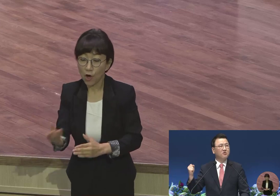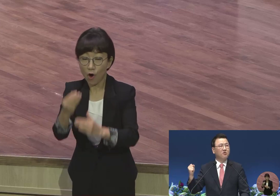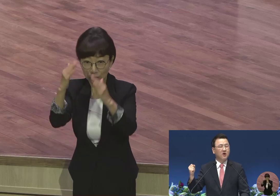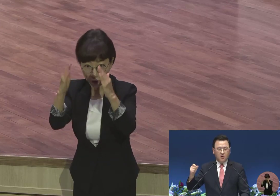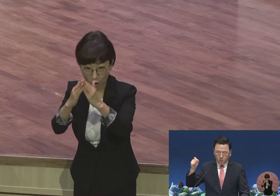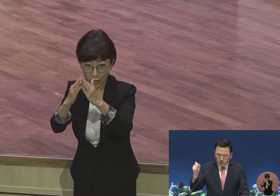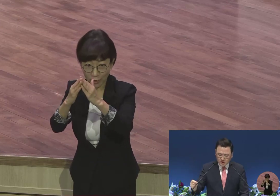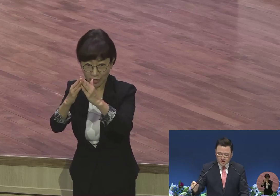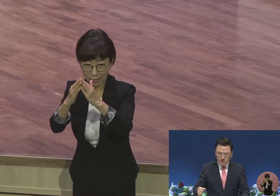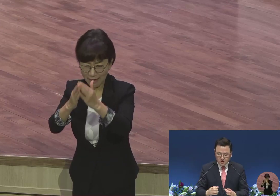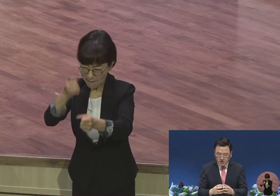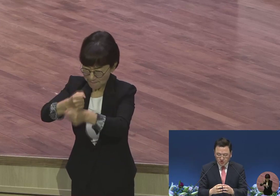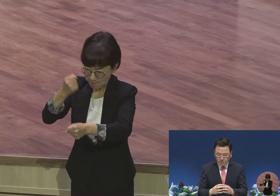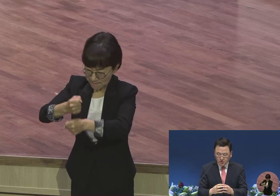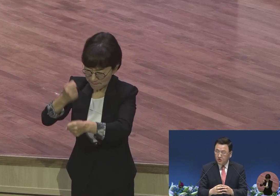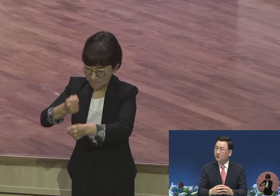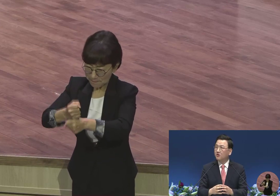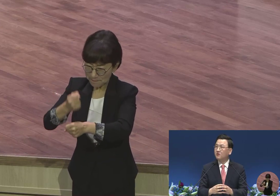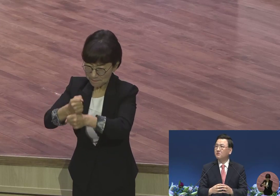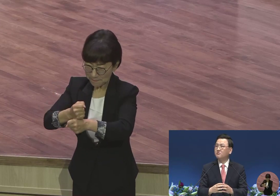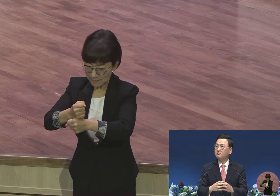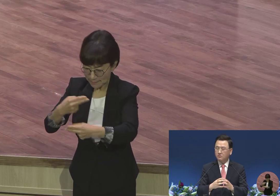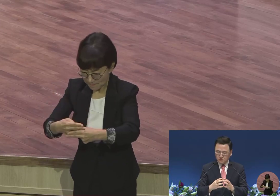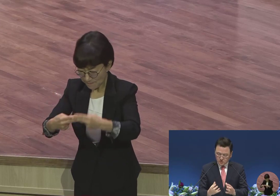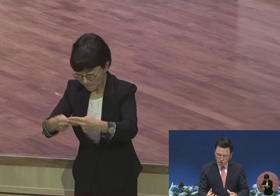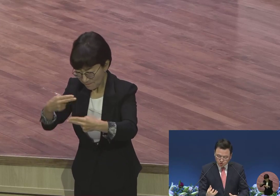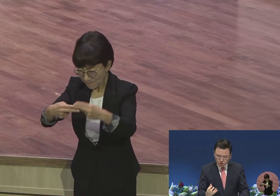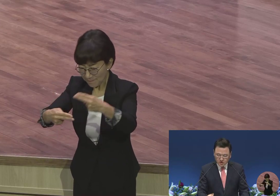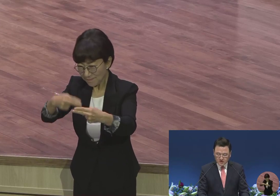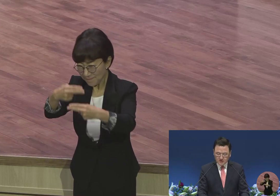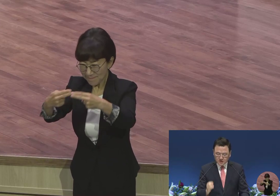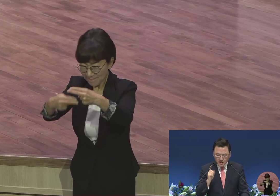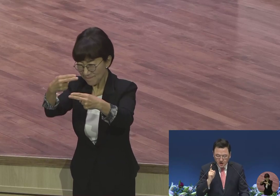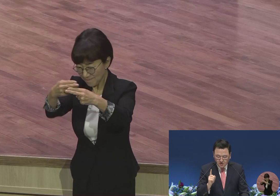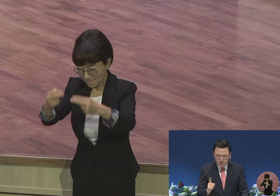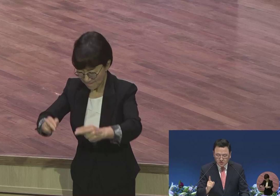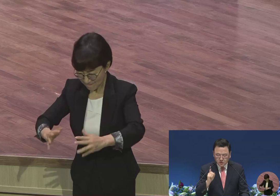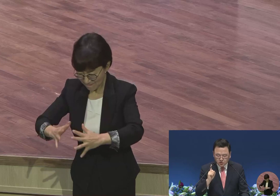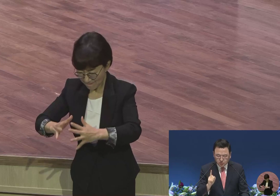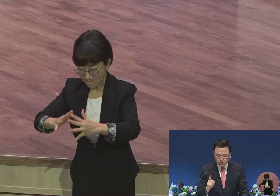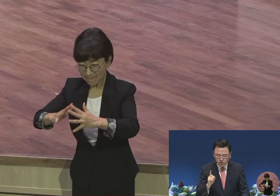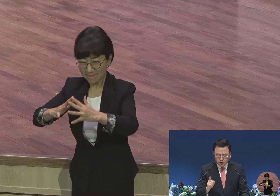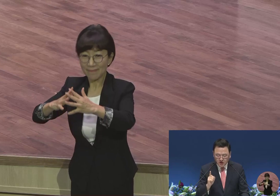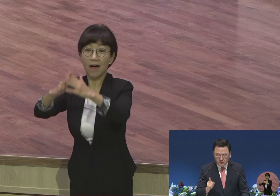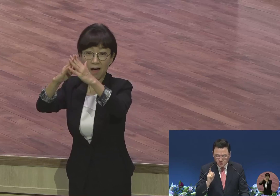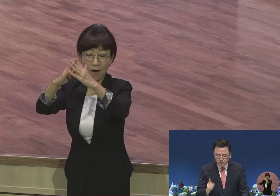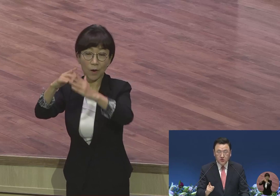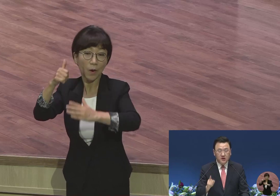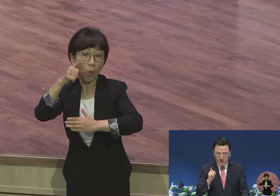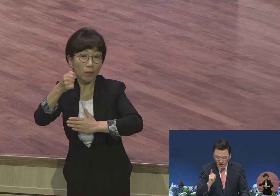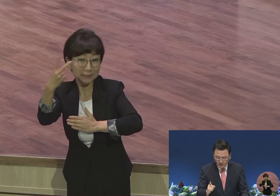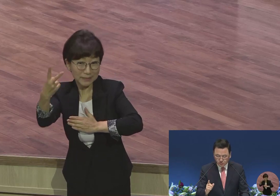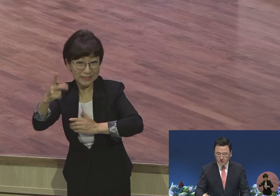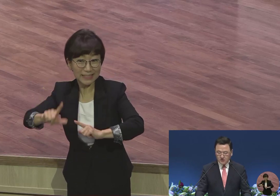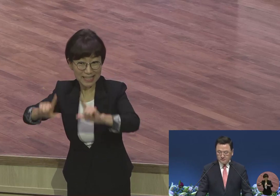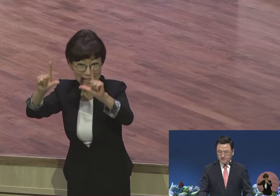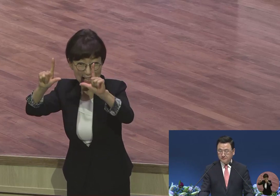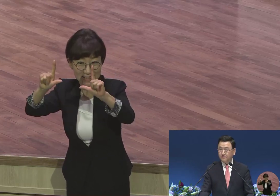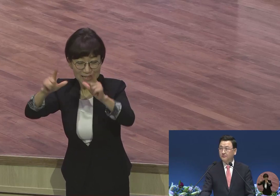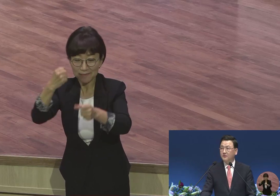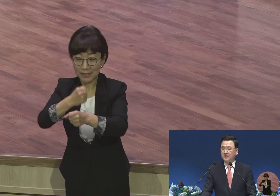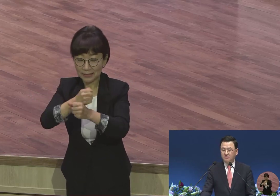백성 이끌고 올인해서 성벽을 수축하는데 제일 먼저 수축한 그 문이